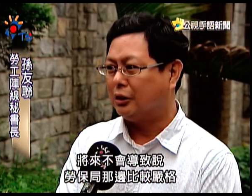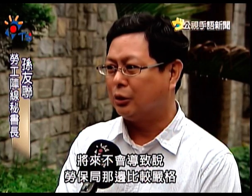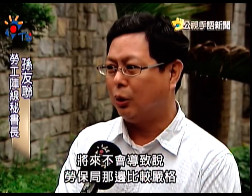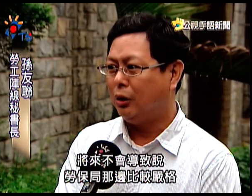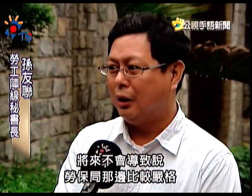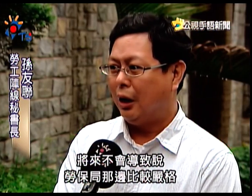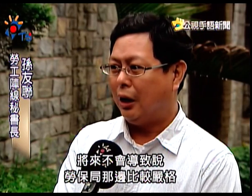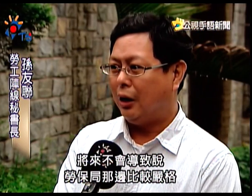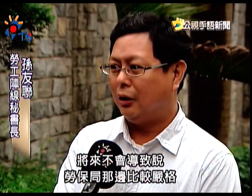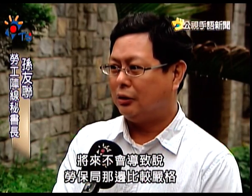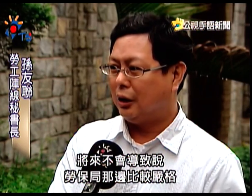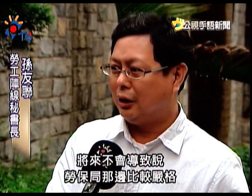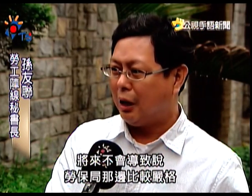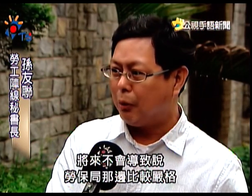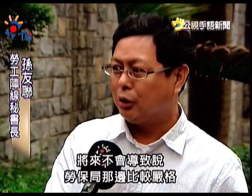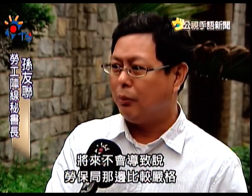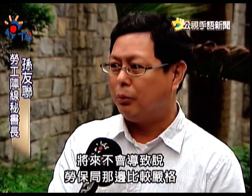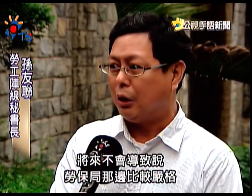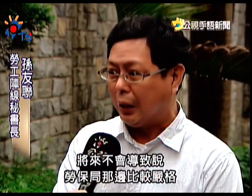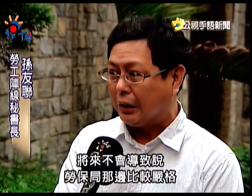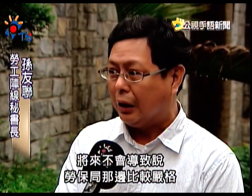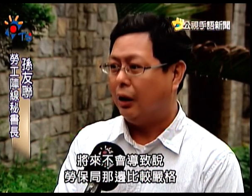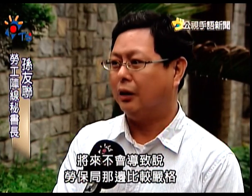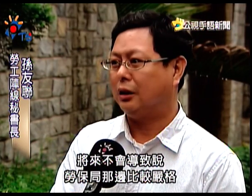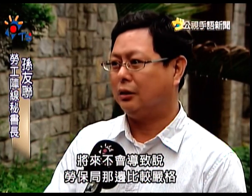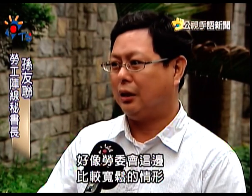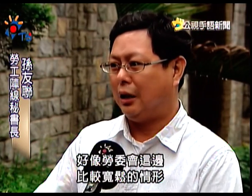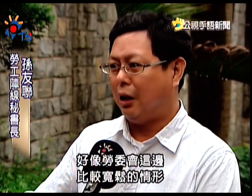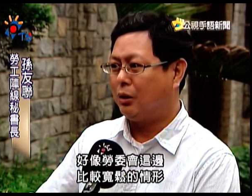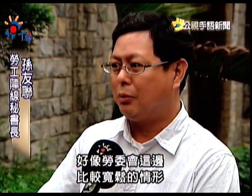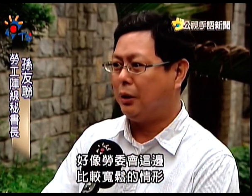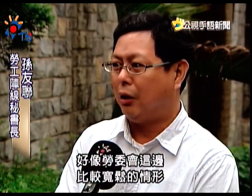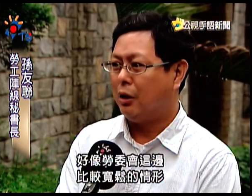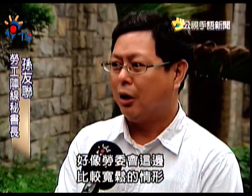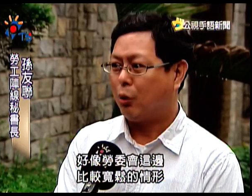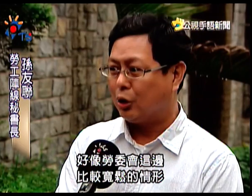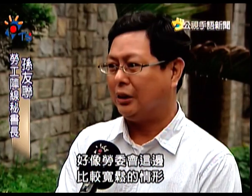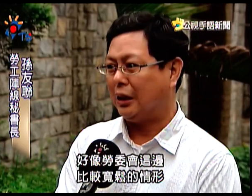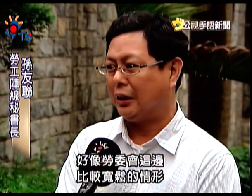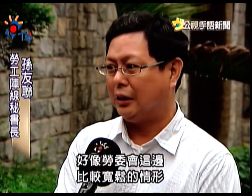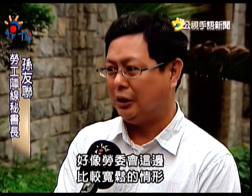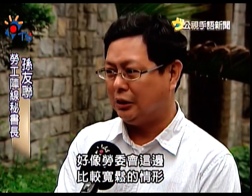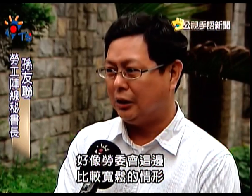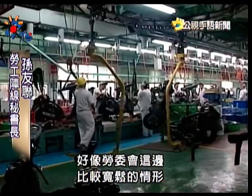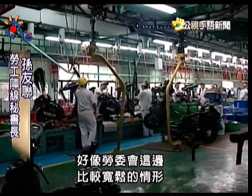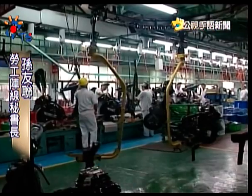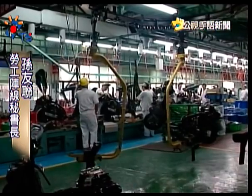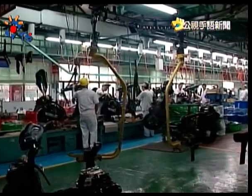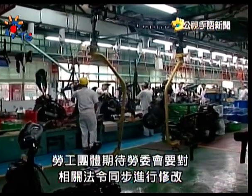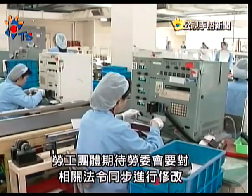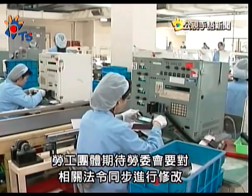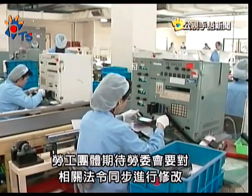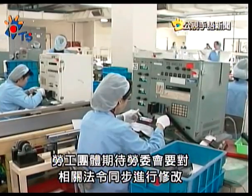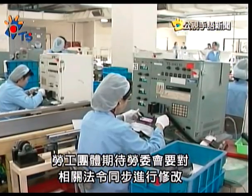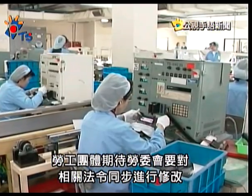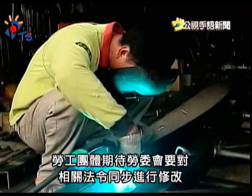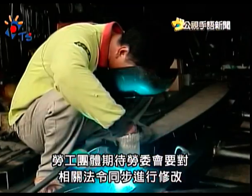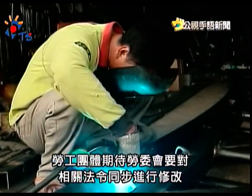说，这个劳保局那边比较严格，好像那劳委会这边比较宽松的这样的一个情形。 劳工团体期待劳委会要对相